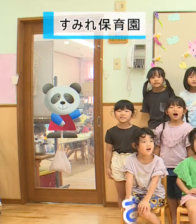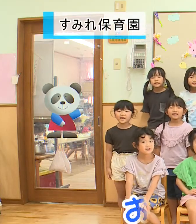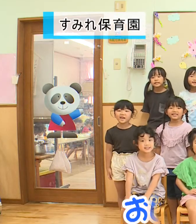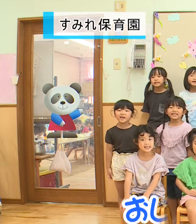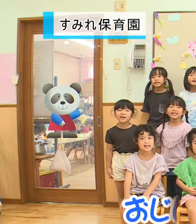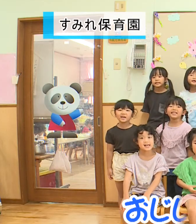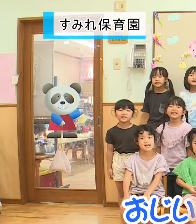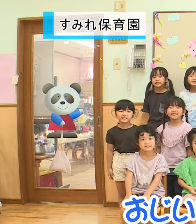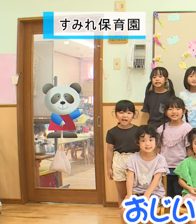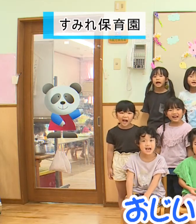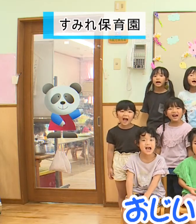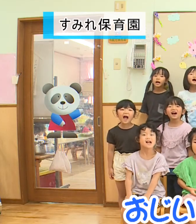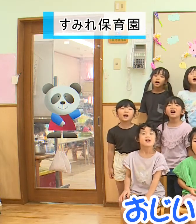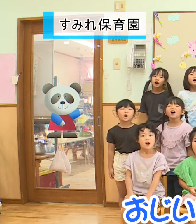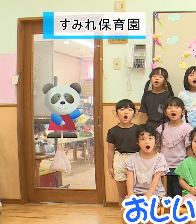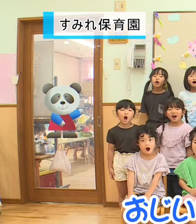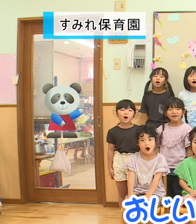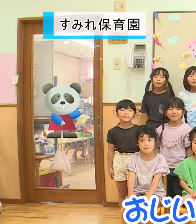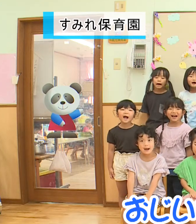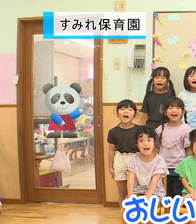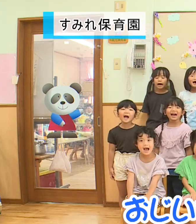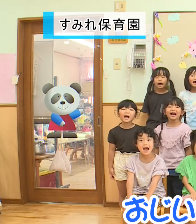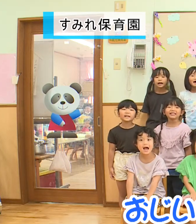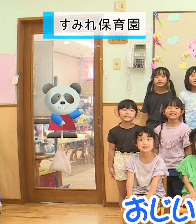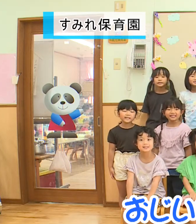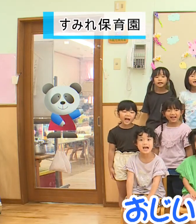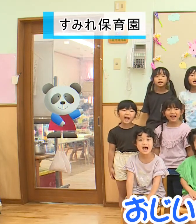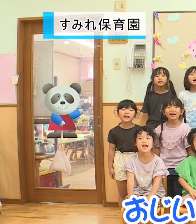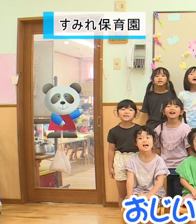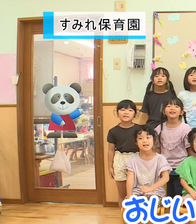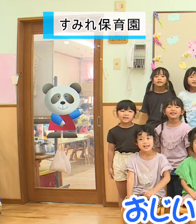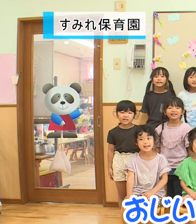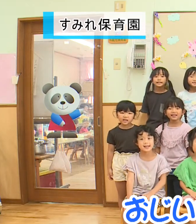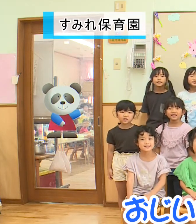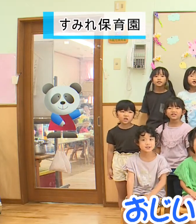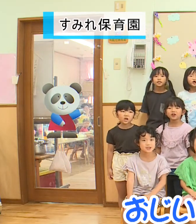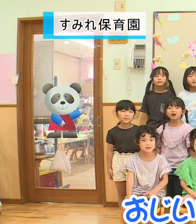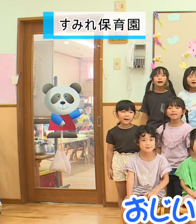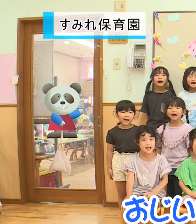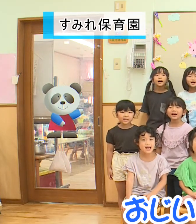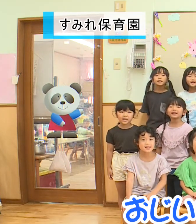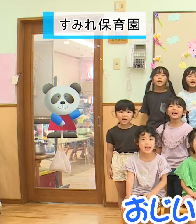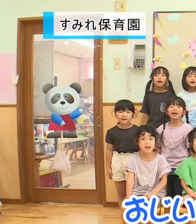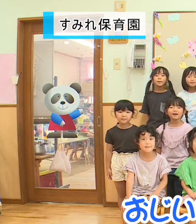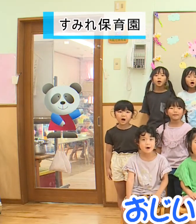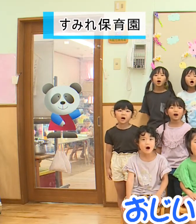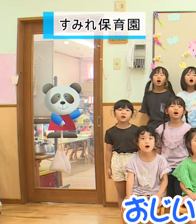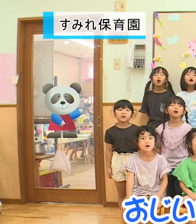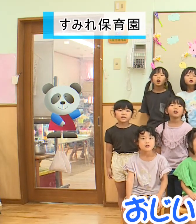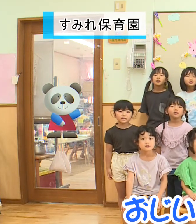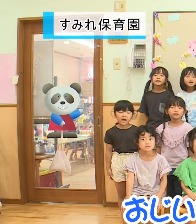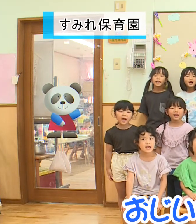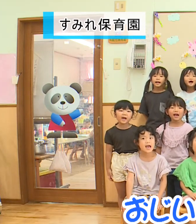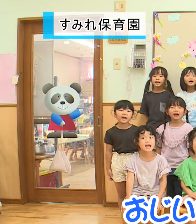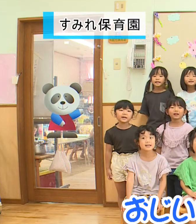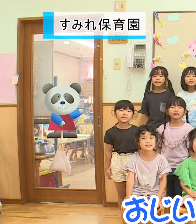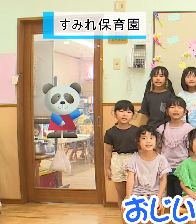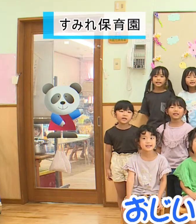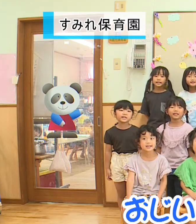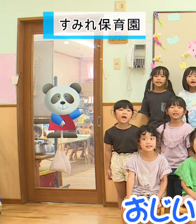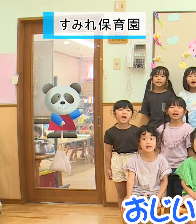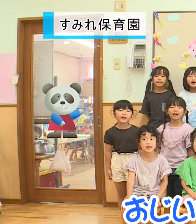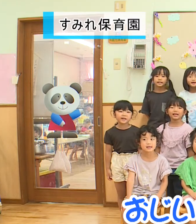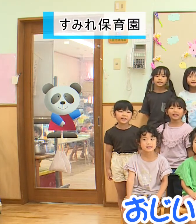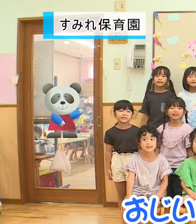おじいちゃん、おばあちゃん、いつまでも元